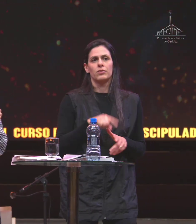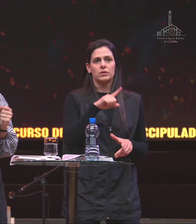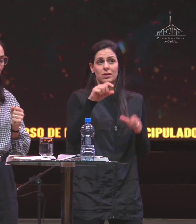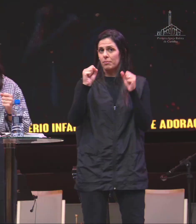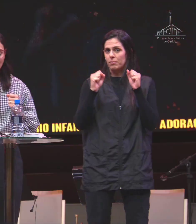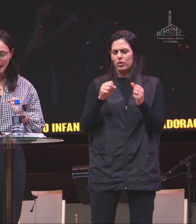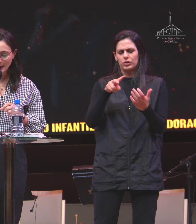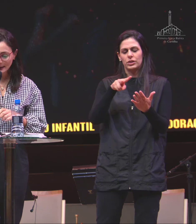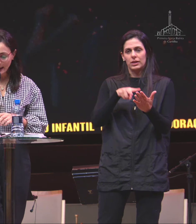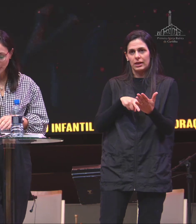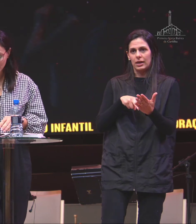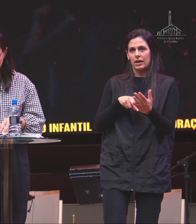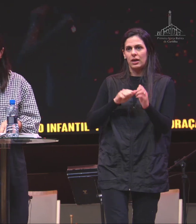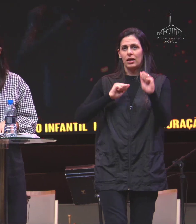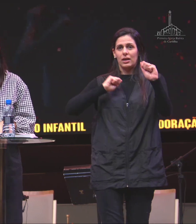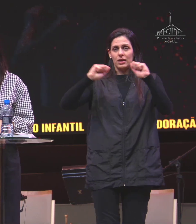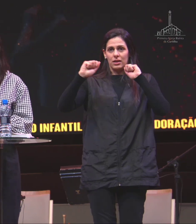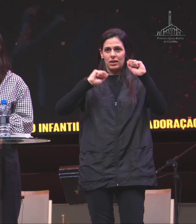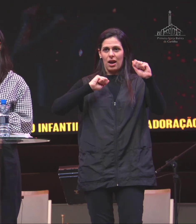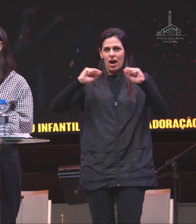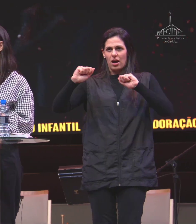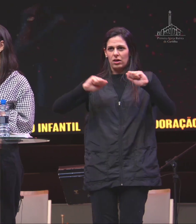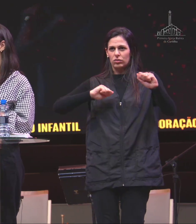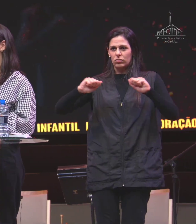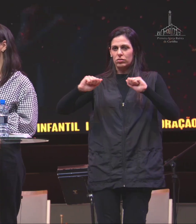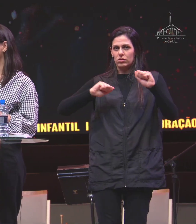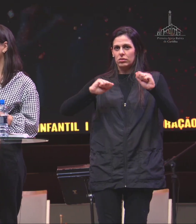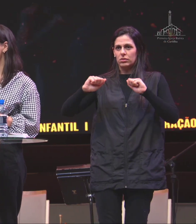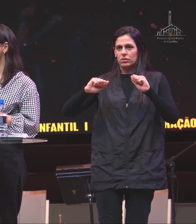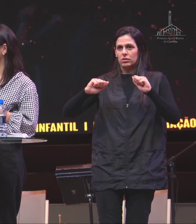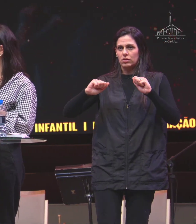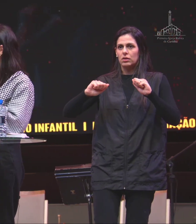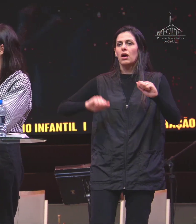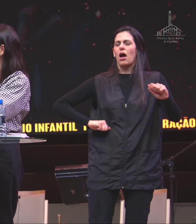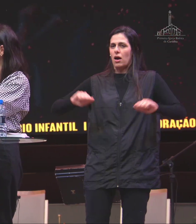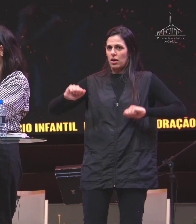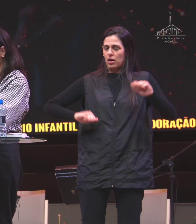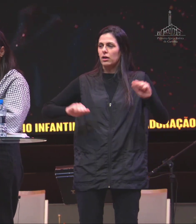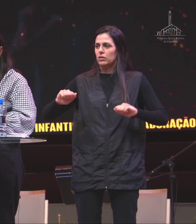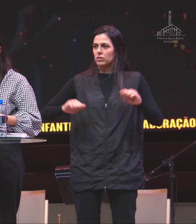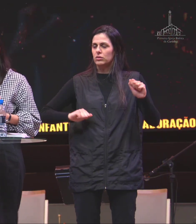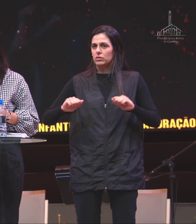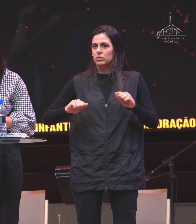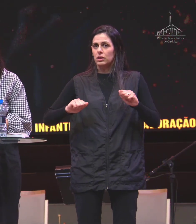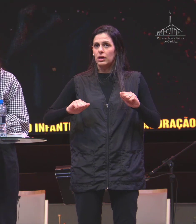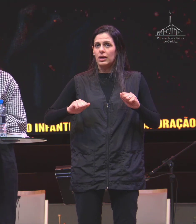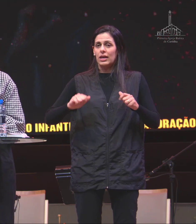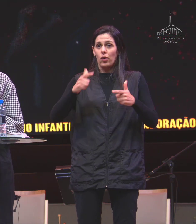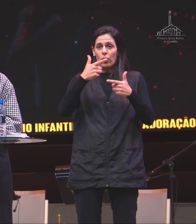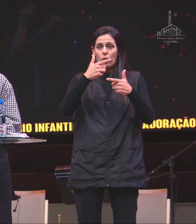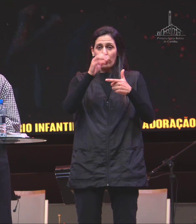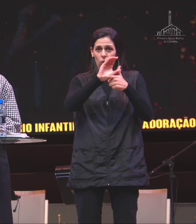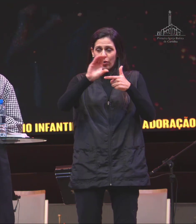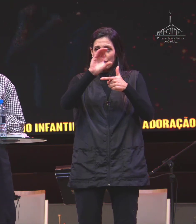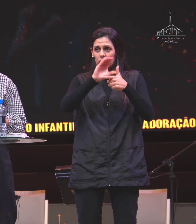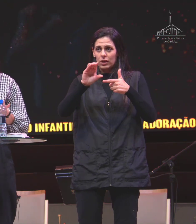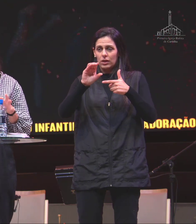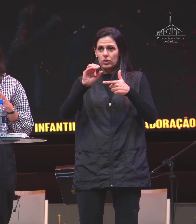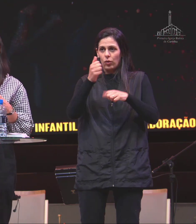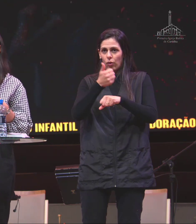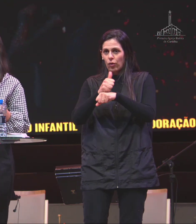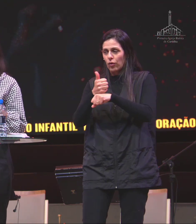tinha Instagram, Facebook, para saber se a pessoa era de confiança ou não. Então a pessoa viajava com uma carta, para que quando